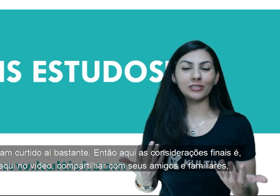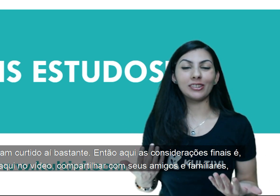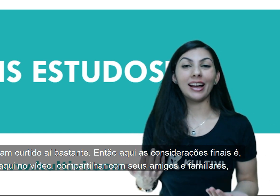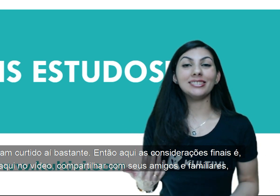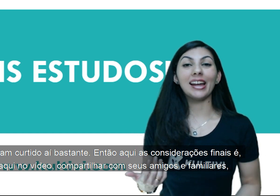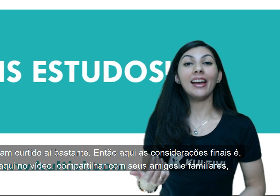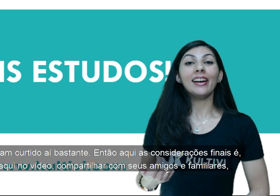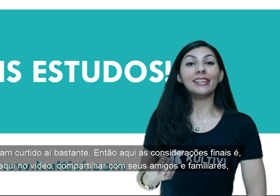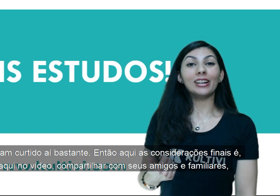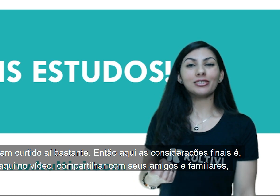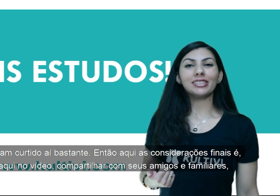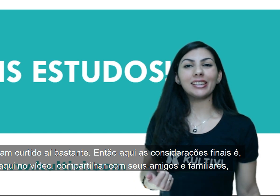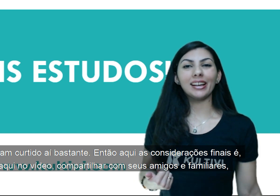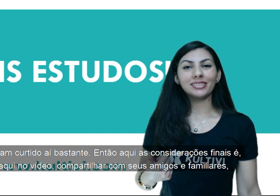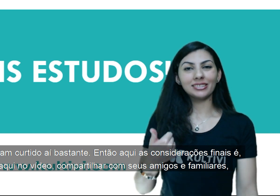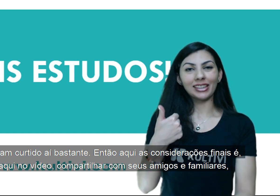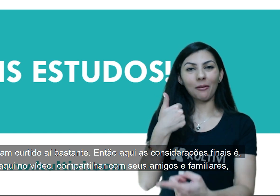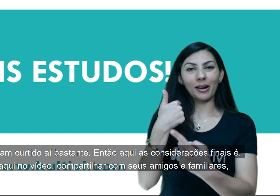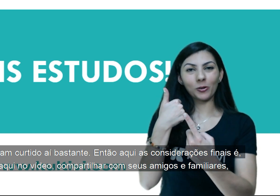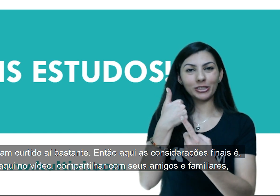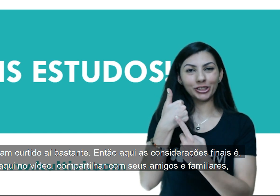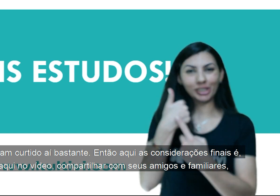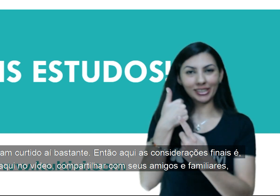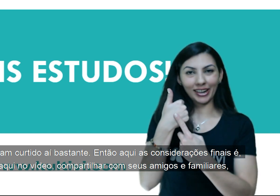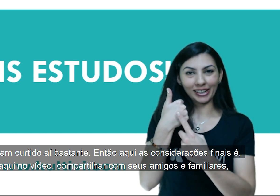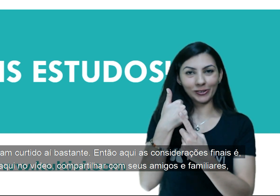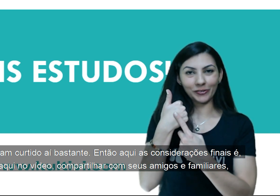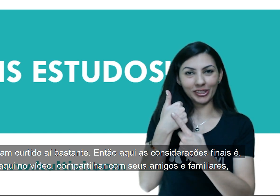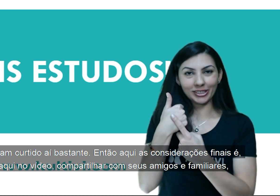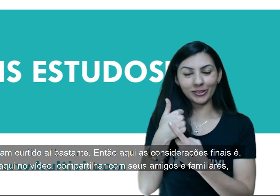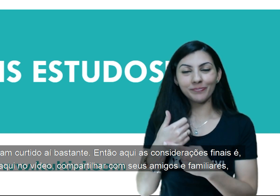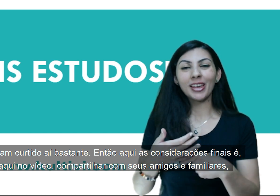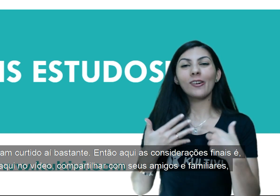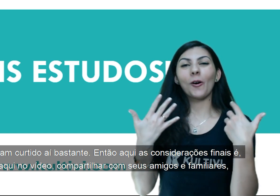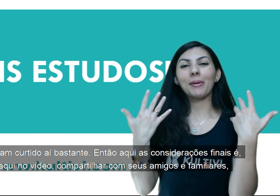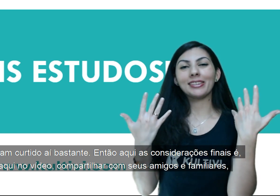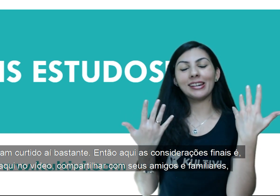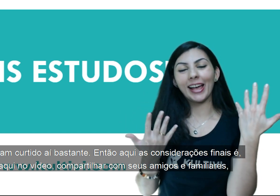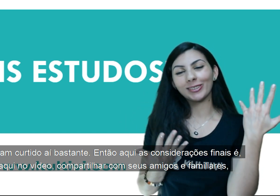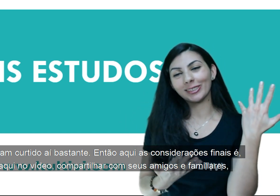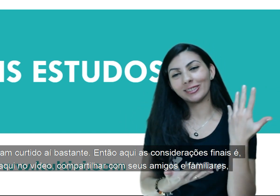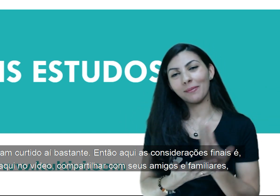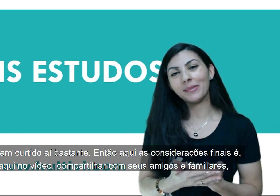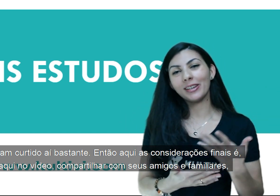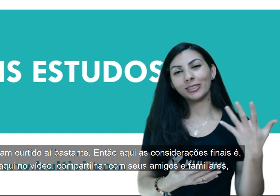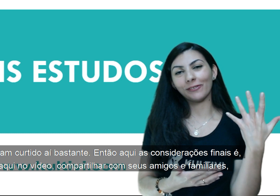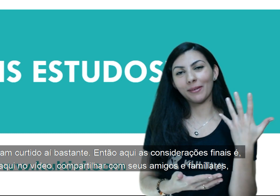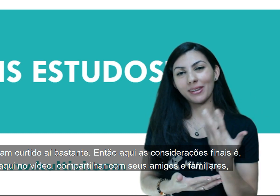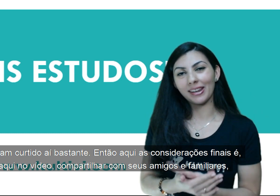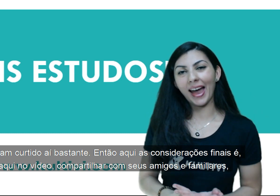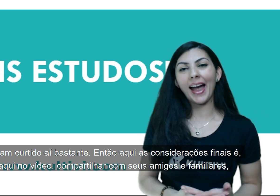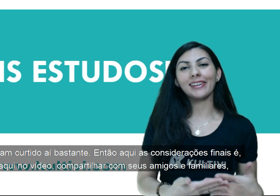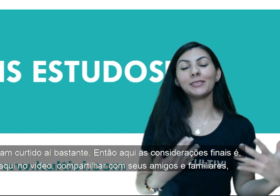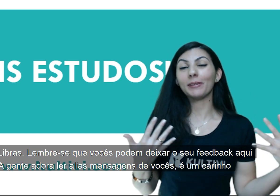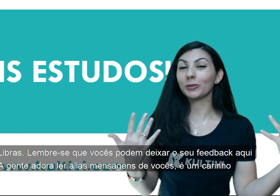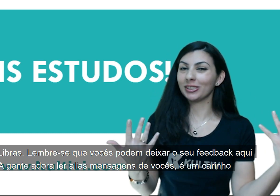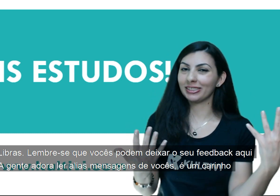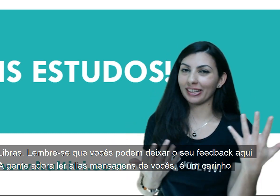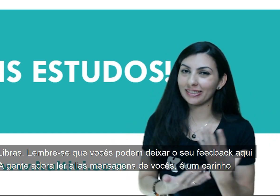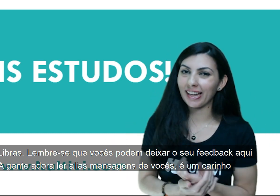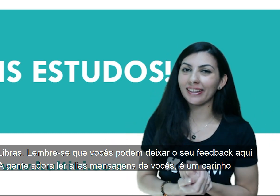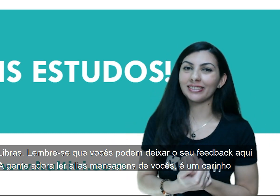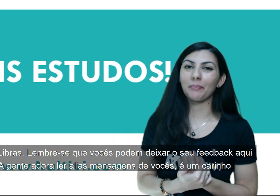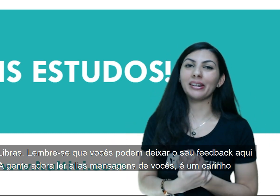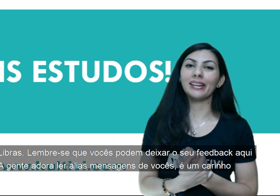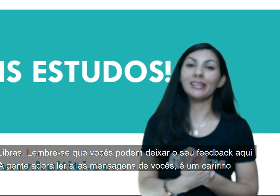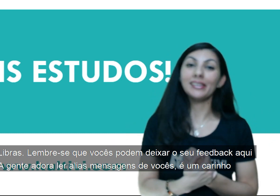considerações De sinais É Não se esqueça De dar uma curtida Aqui no vídeo Compartilhar com seus amigos E familiares Pessoas